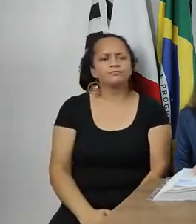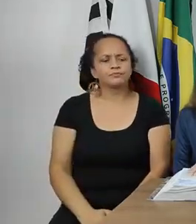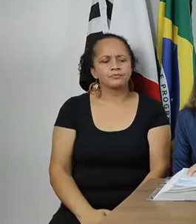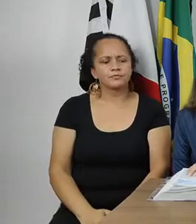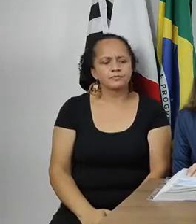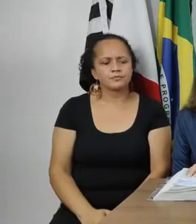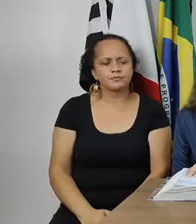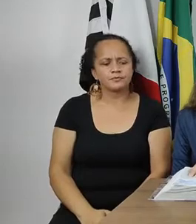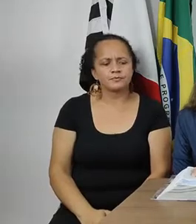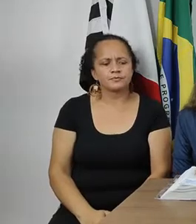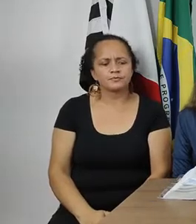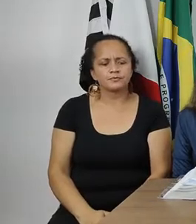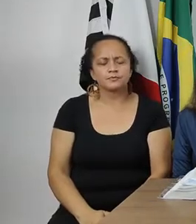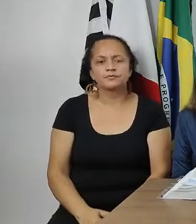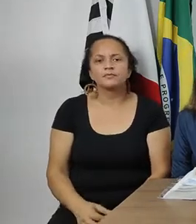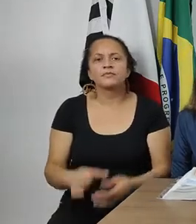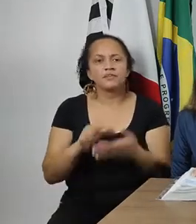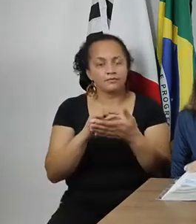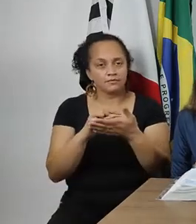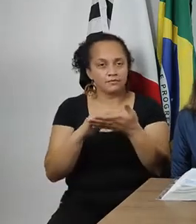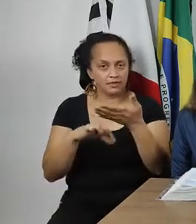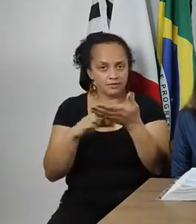Agora, versículo 28.